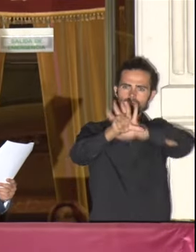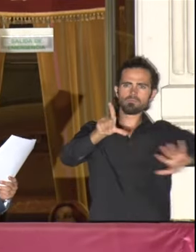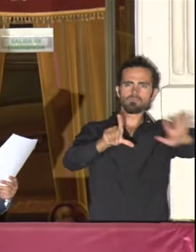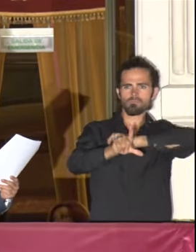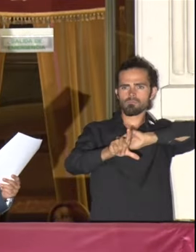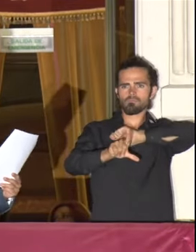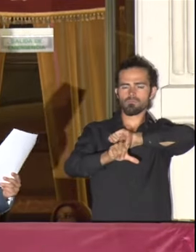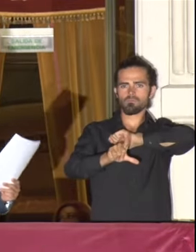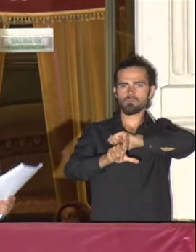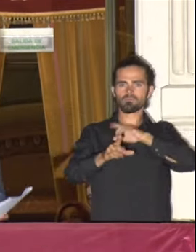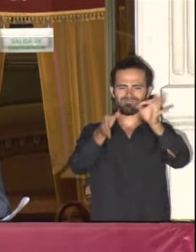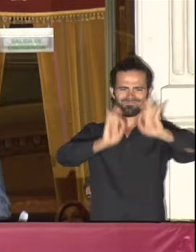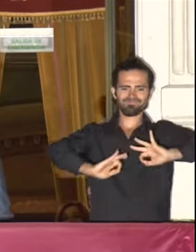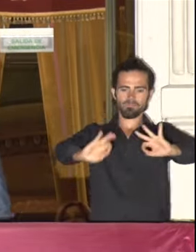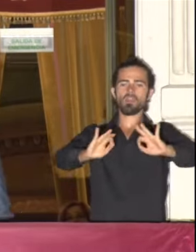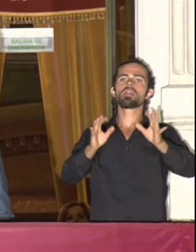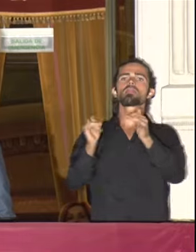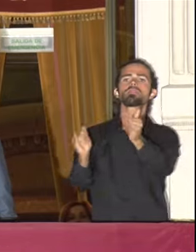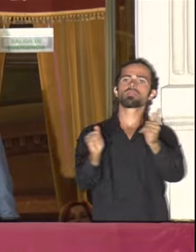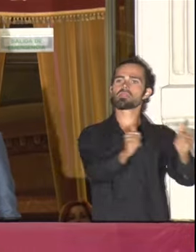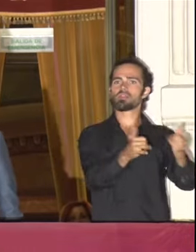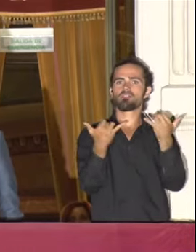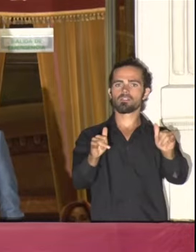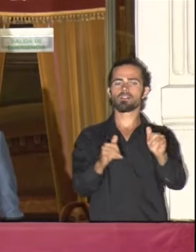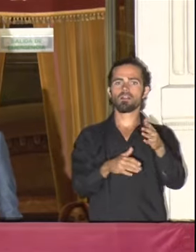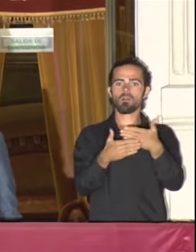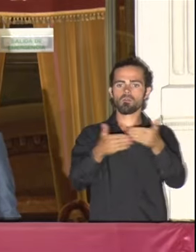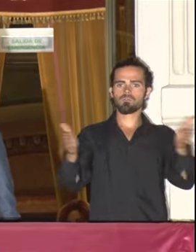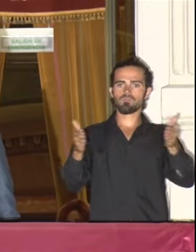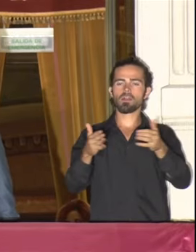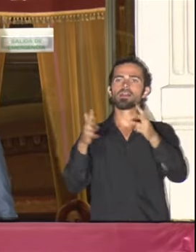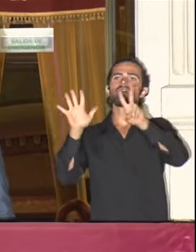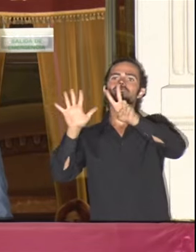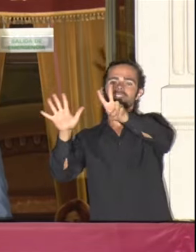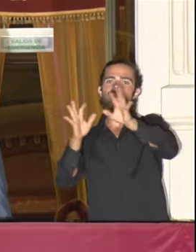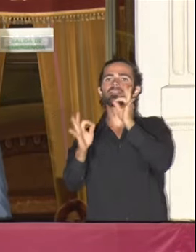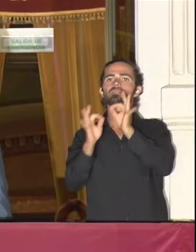su celebración. Se inauguró el 7 de